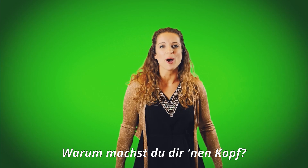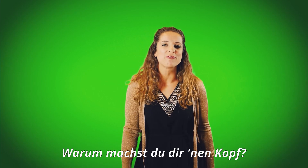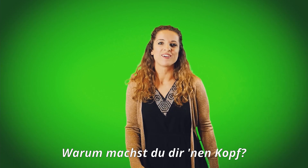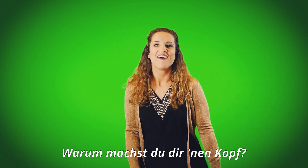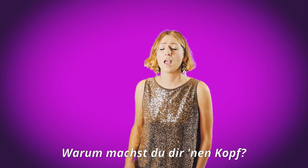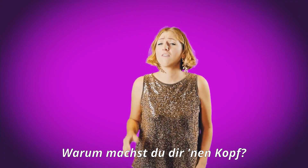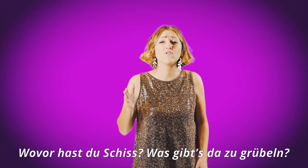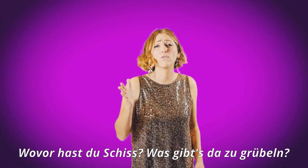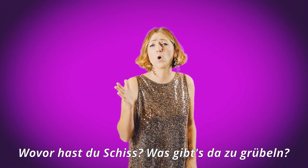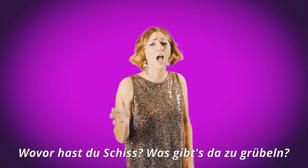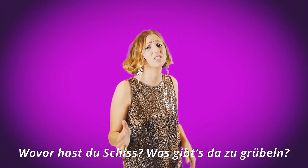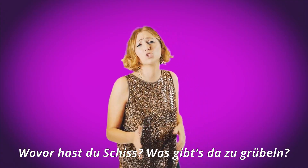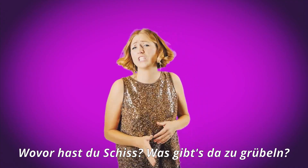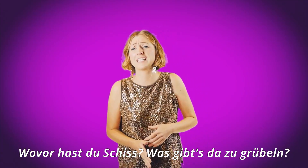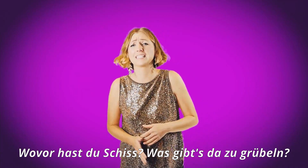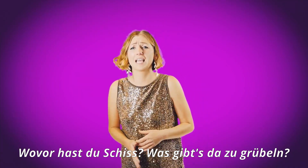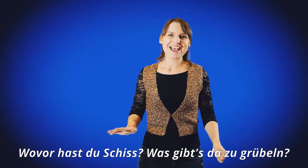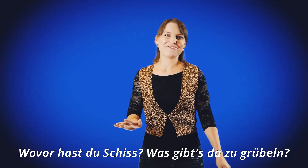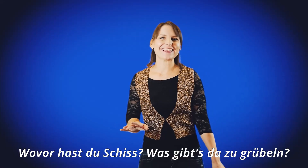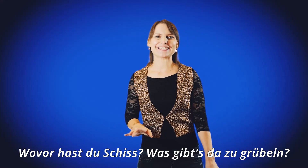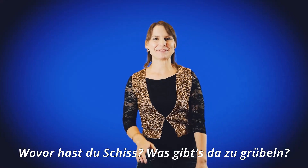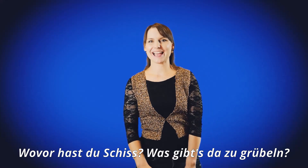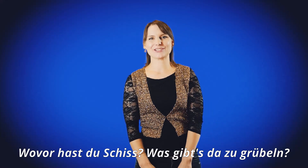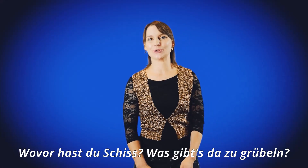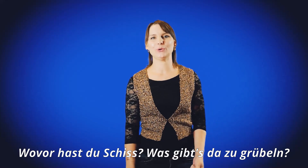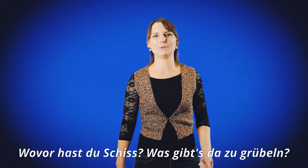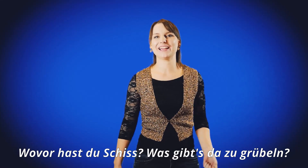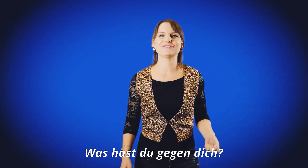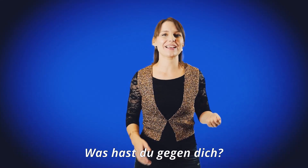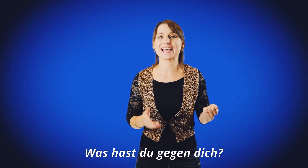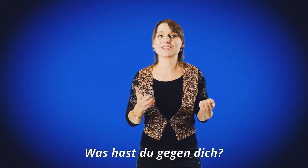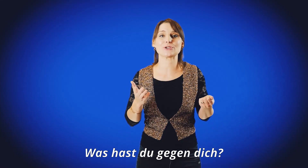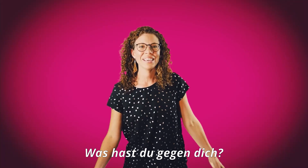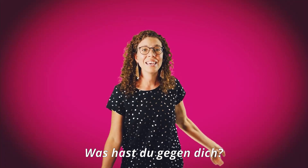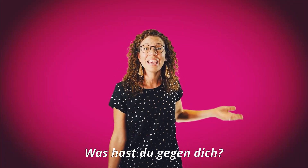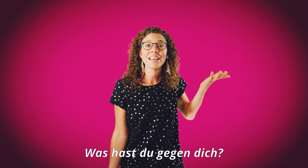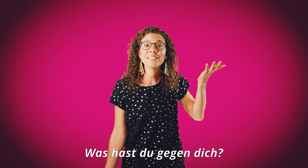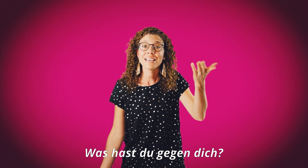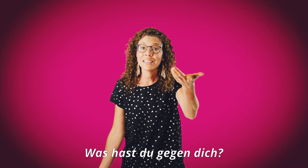Kopf? Wovor hast du Schiss? Was gibt's da zu grübeln? Was hast du gegen dich?